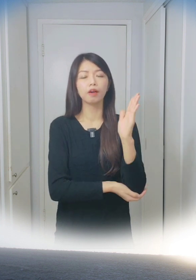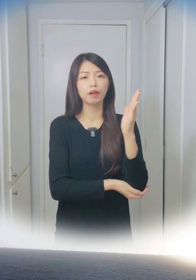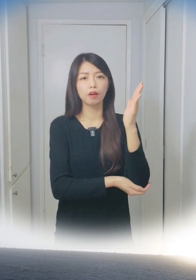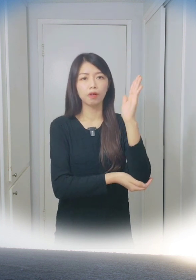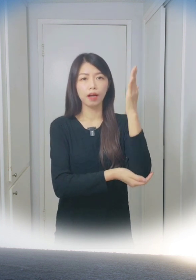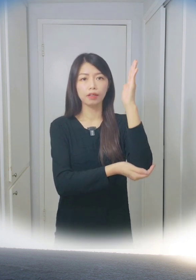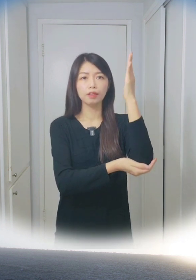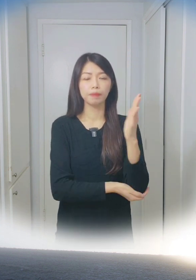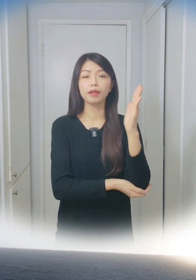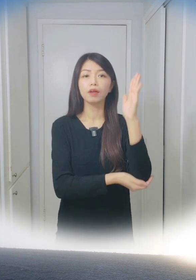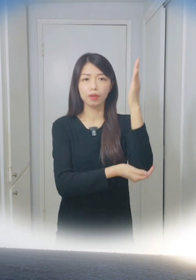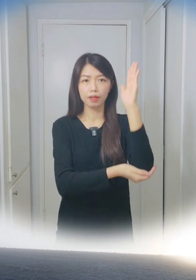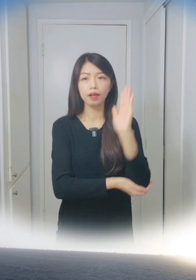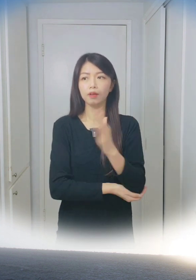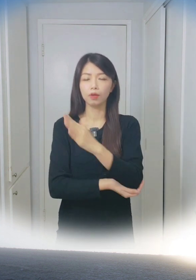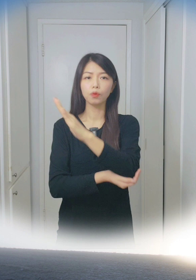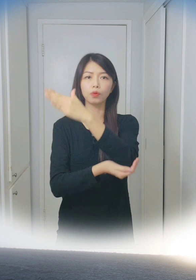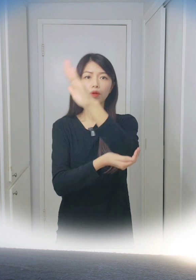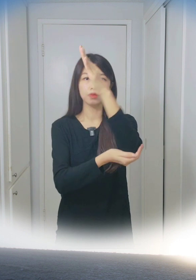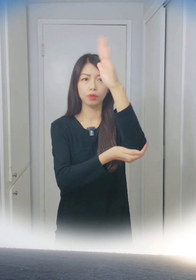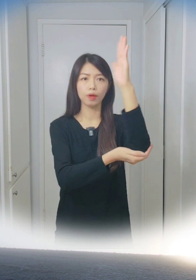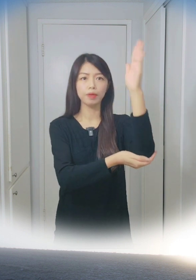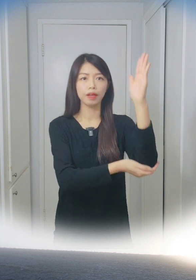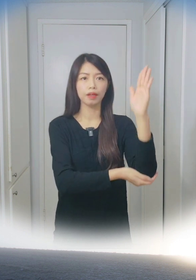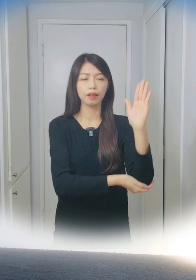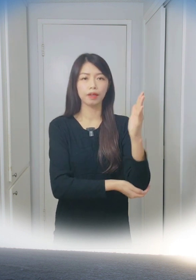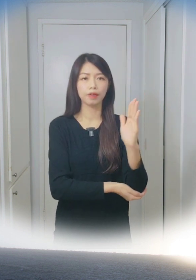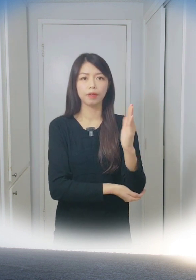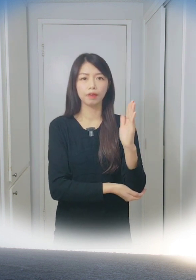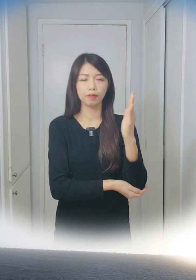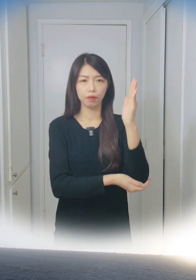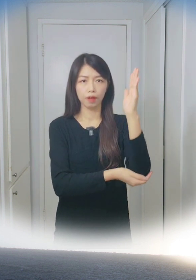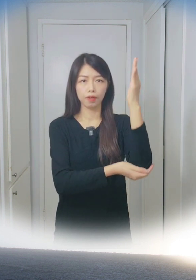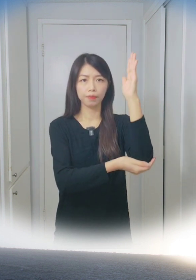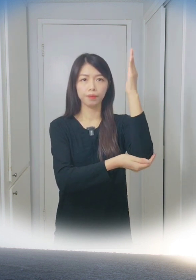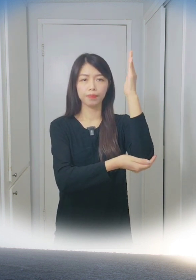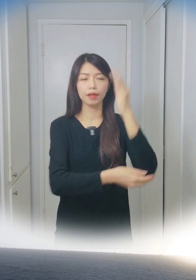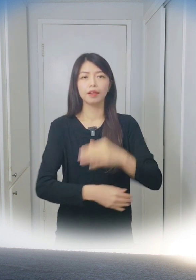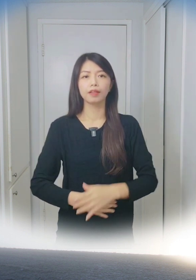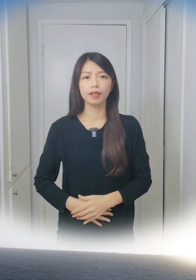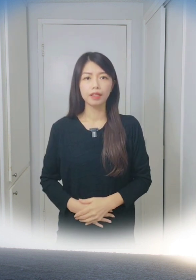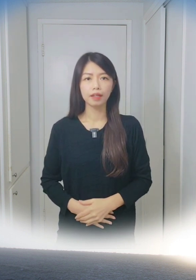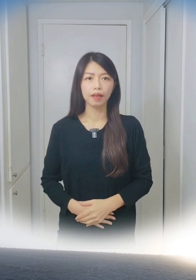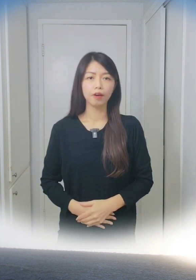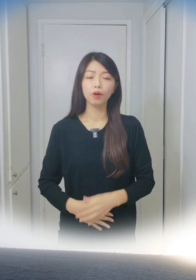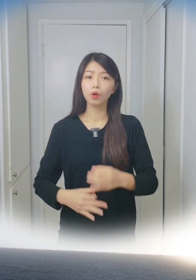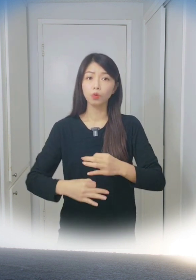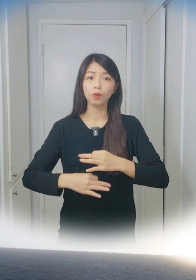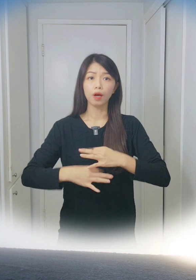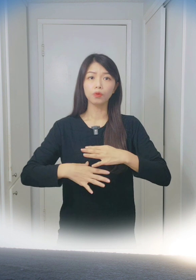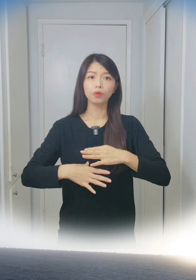건데요. 가끔 박자 관계상 이렇게 손을 돌려주기도 합니다. 이렇게 다시